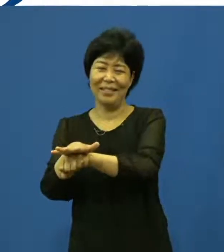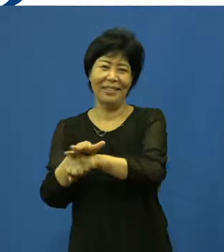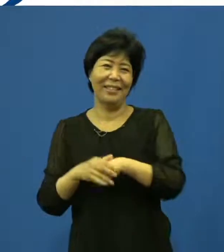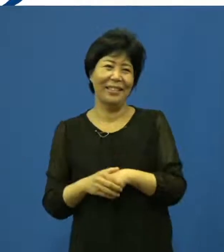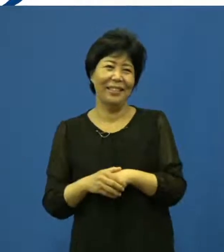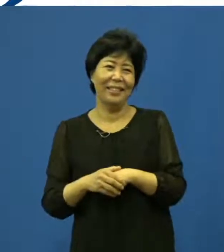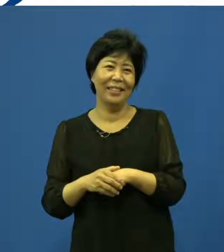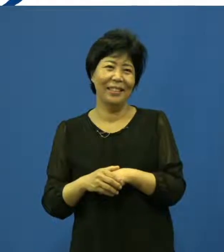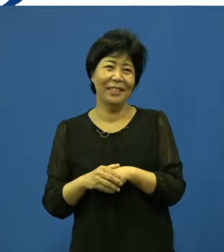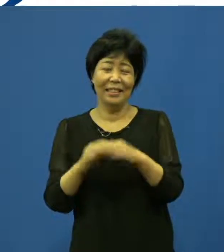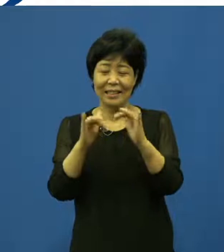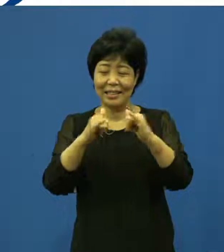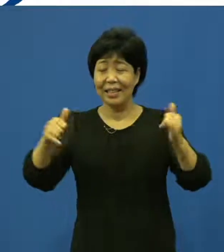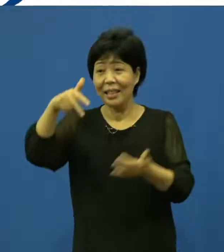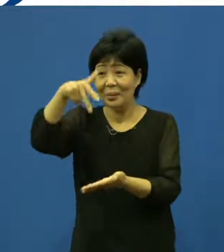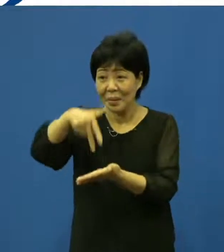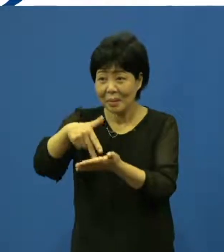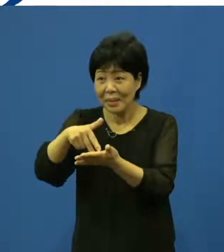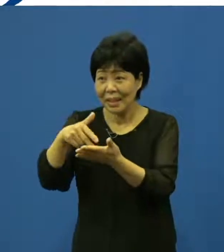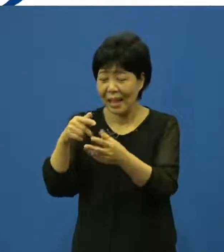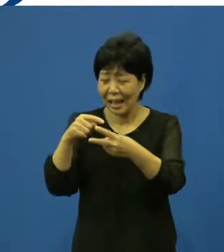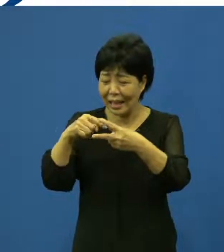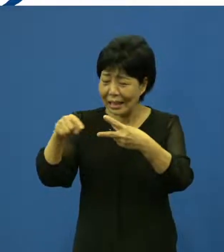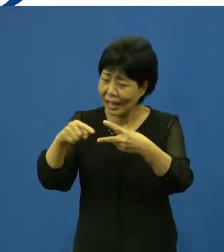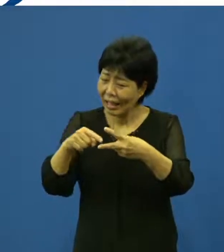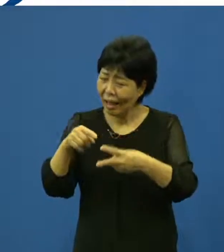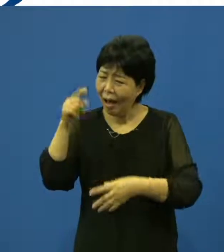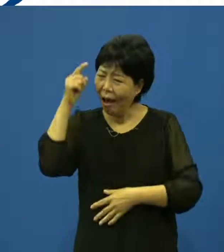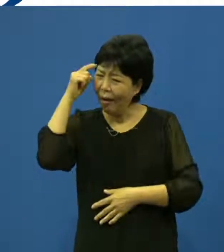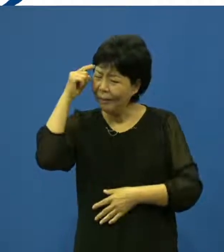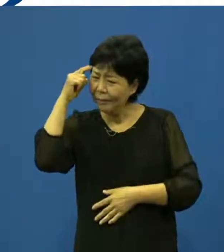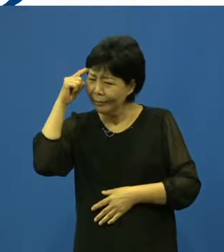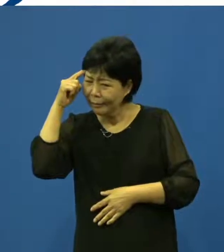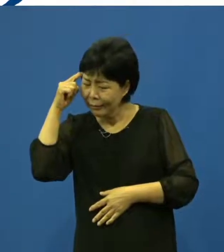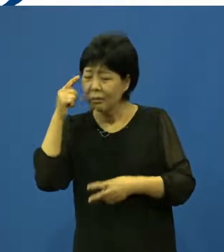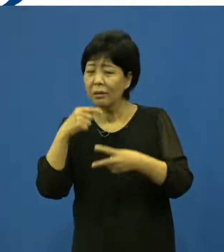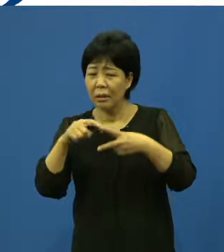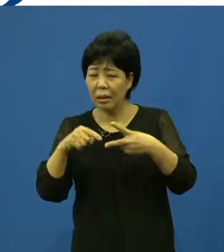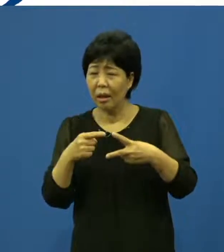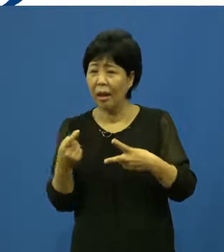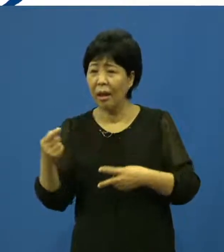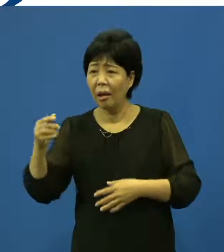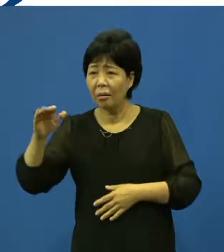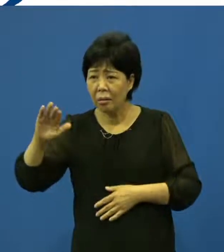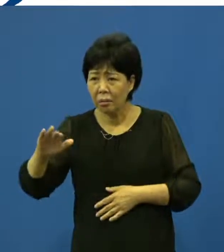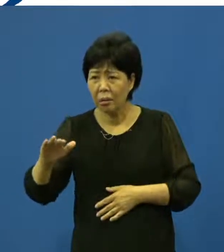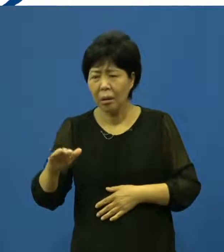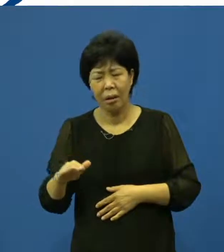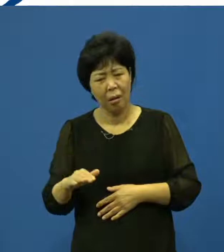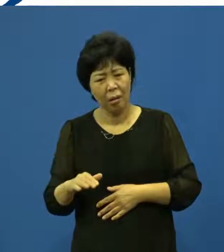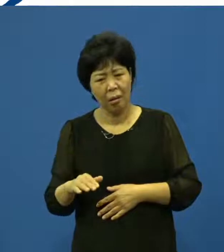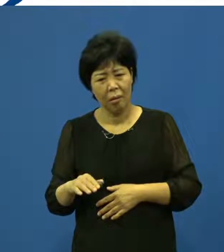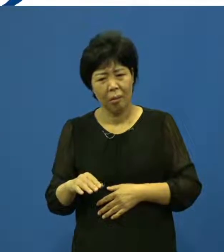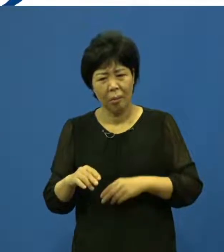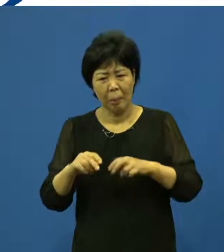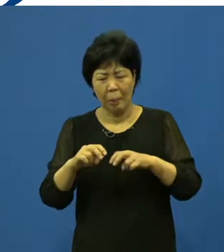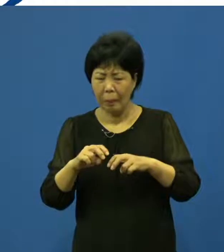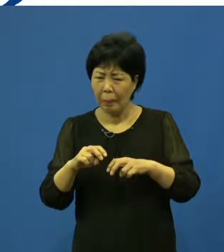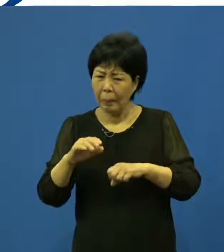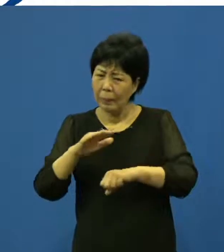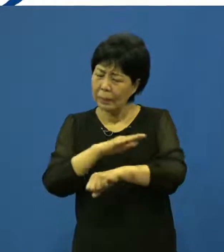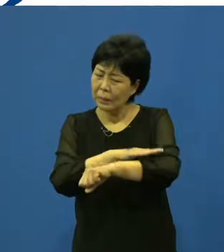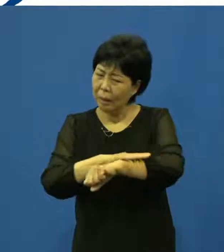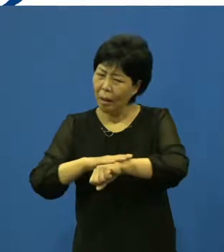우리가 하나님의 은혜를 머리로는 이해가 되는데 실제로는 본성적으로 이해가 잘 안 되는 원리예요.